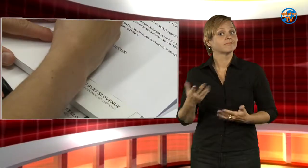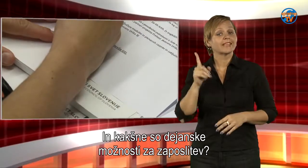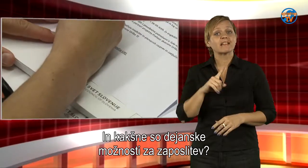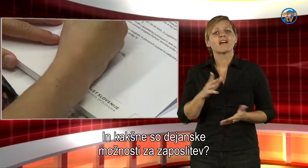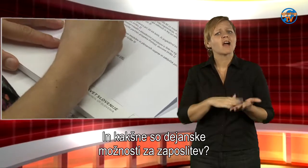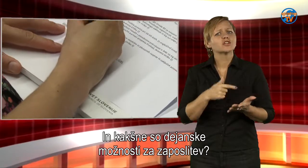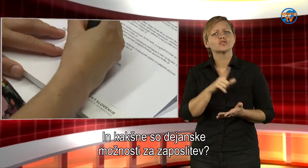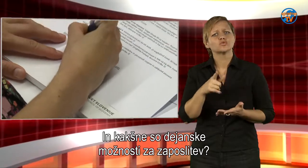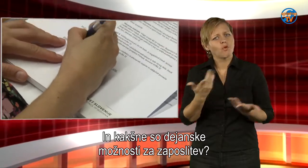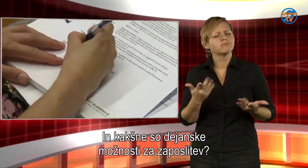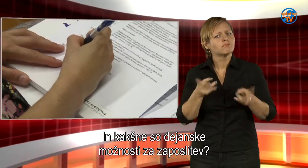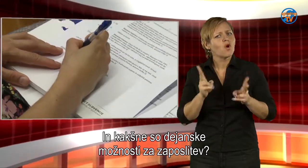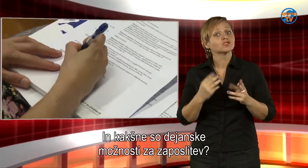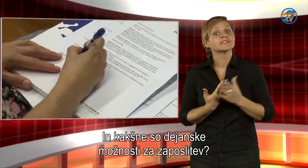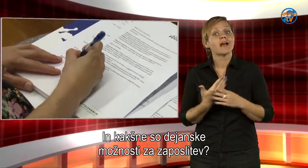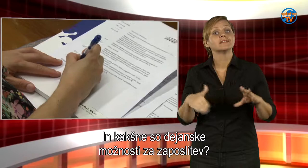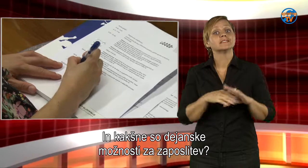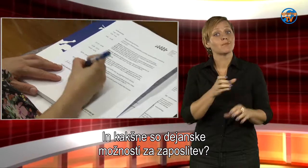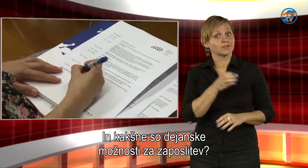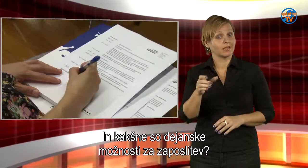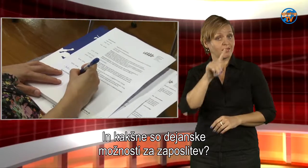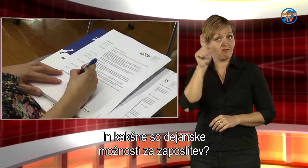In kakšne so dejanske možnosti za zaposlitev?